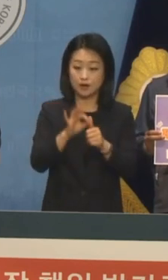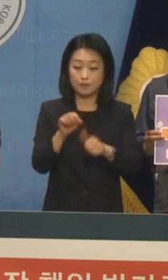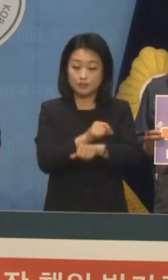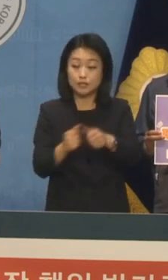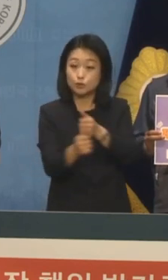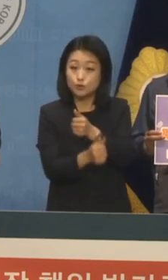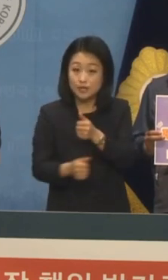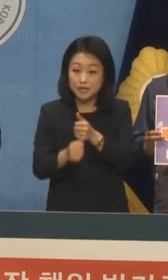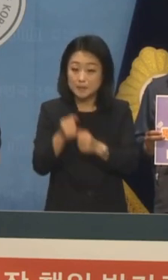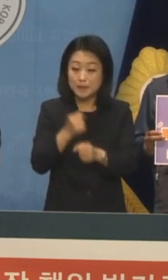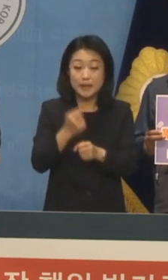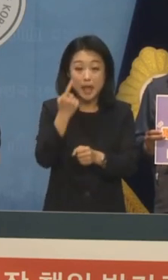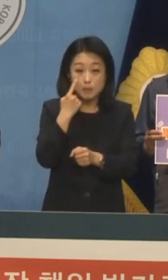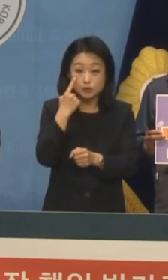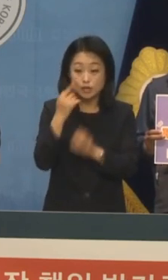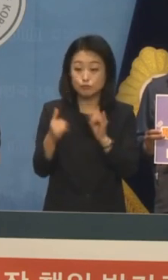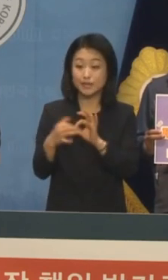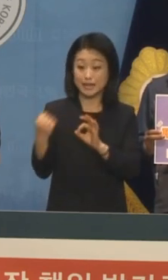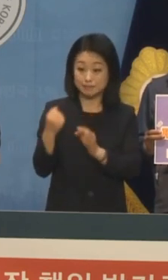것도 국민의힘이고 또